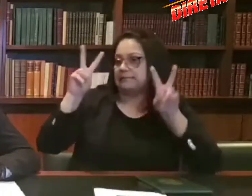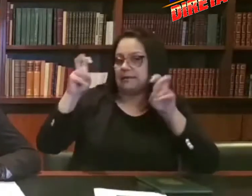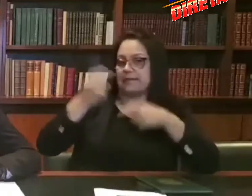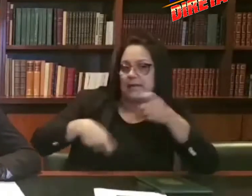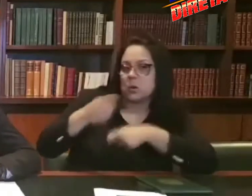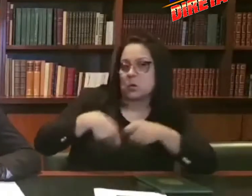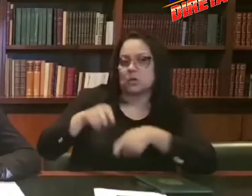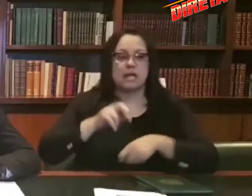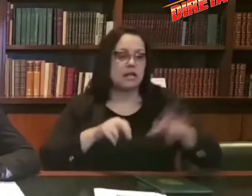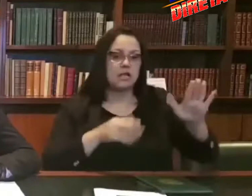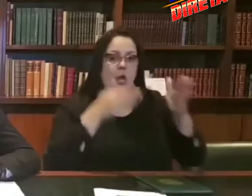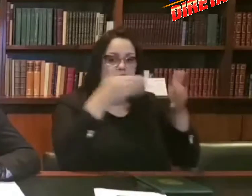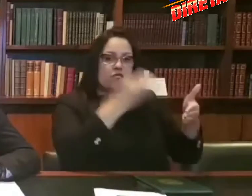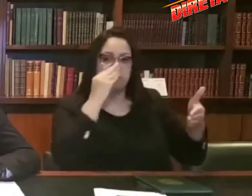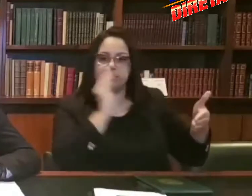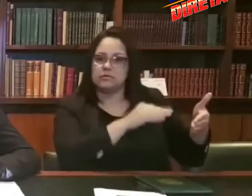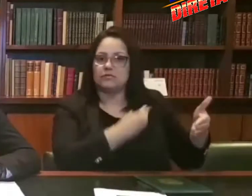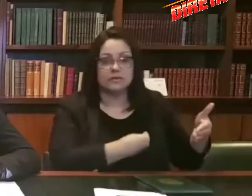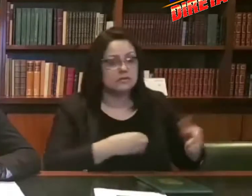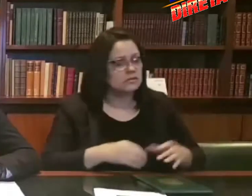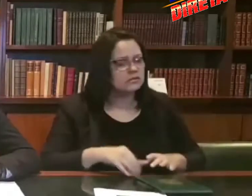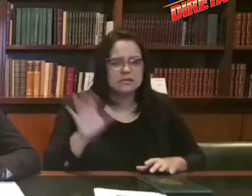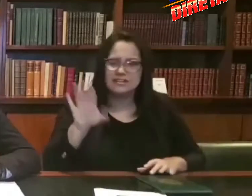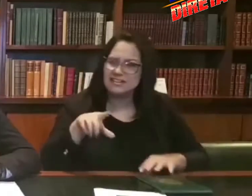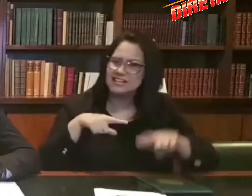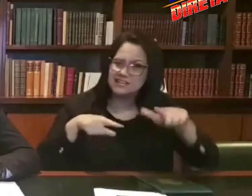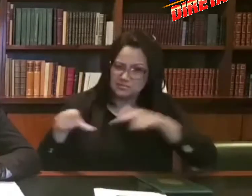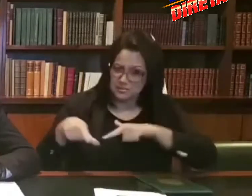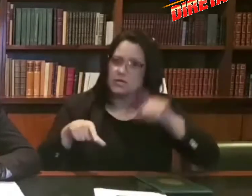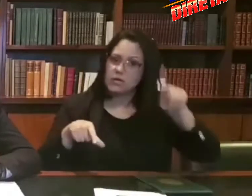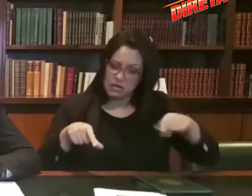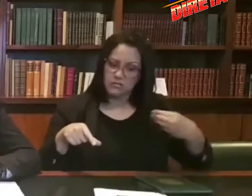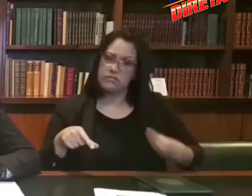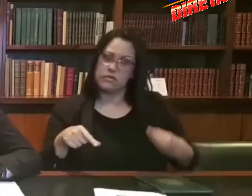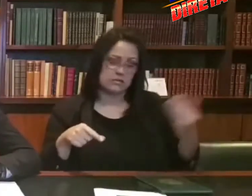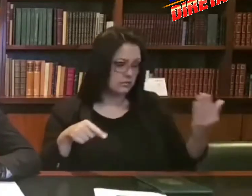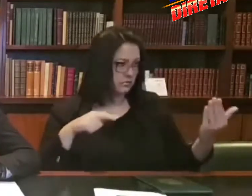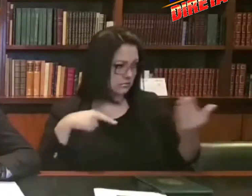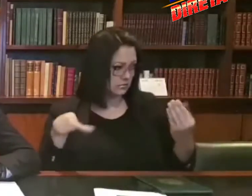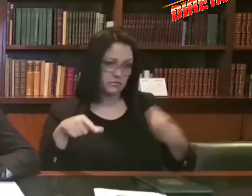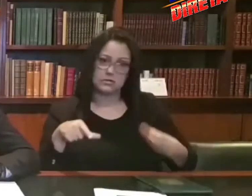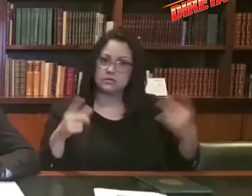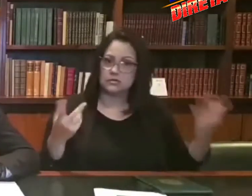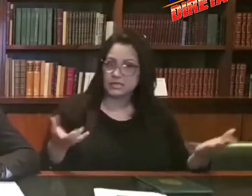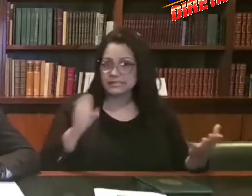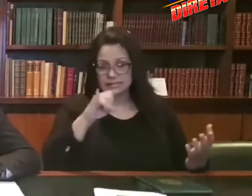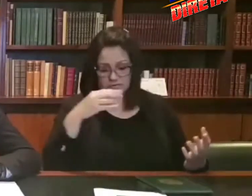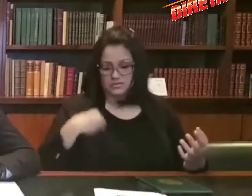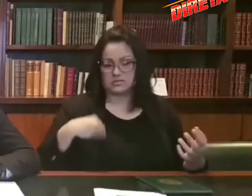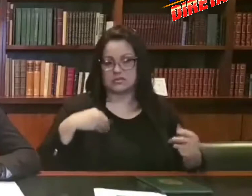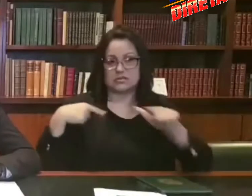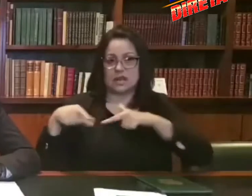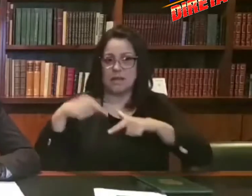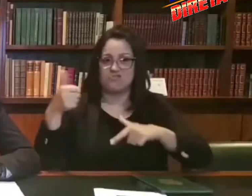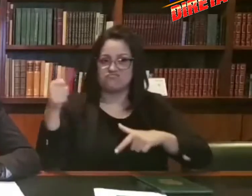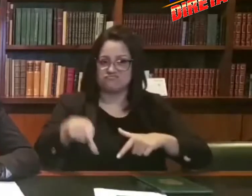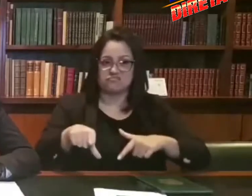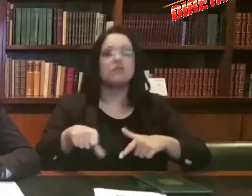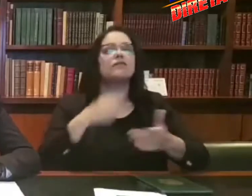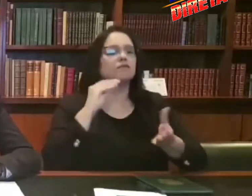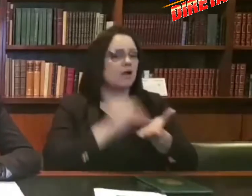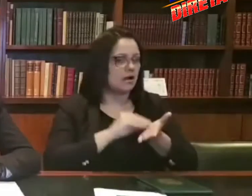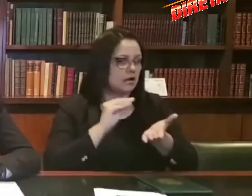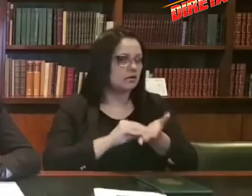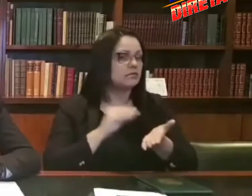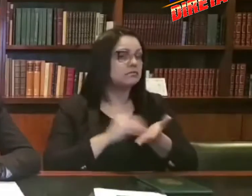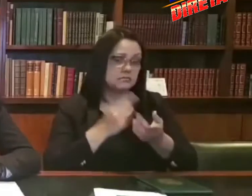economia, emprego é vida. Você ganhando mal ou não ganhando, você tem problema. Vai faltar comida na tua casa. Você vai